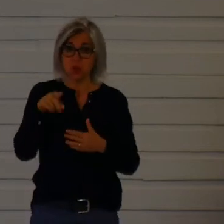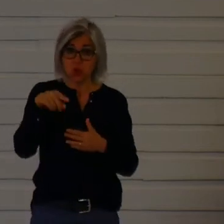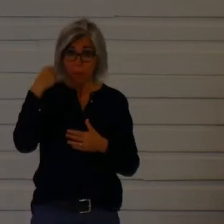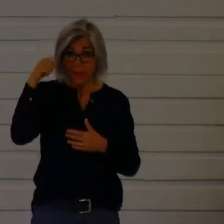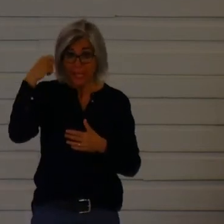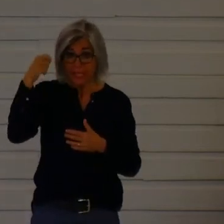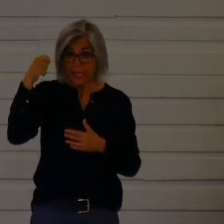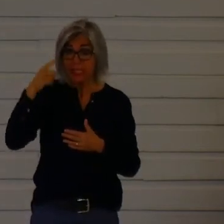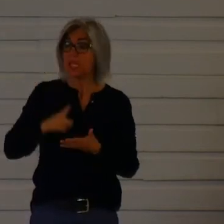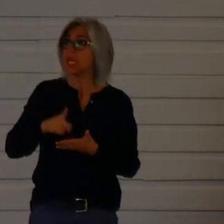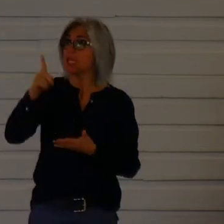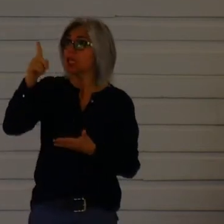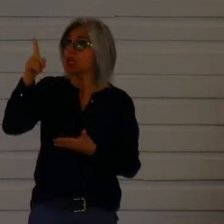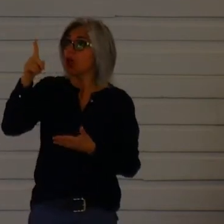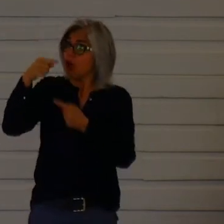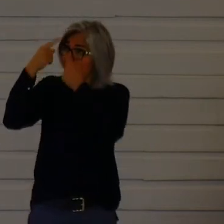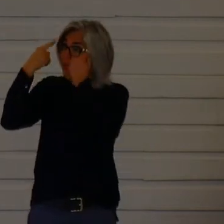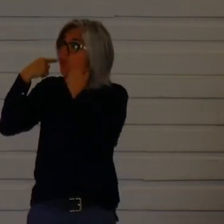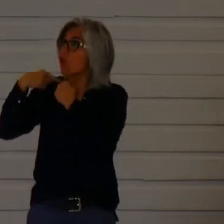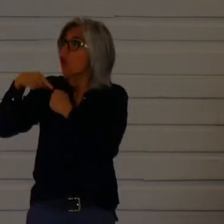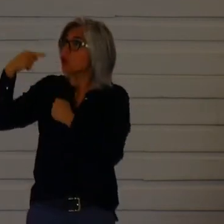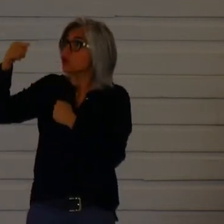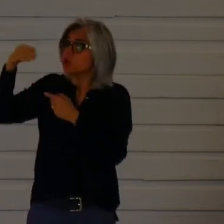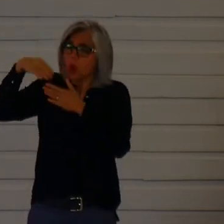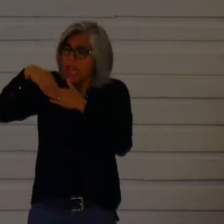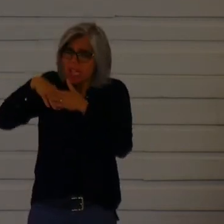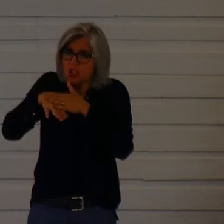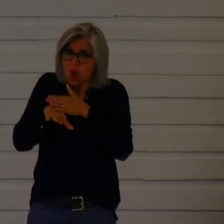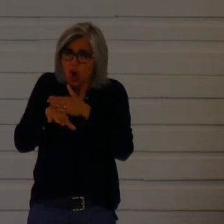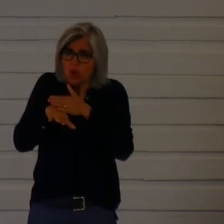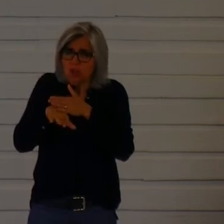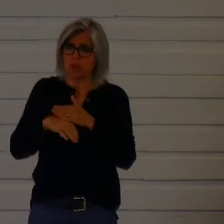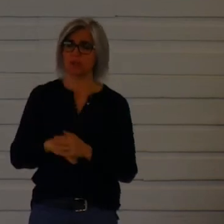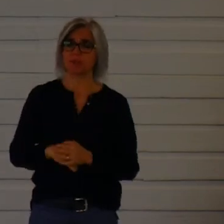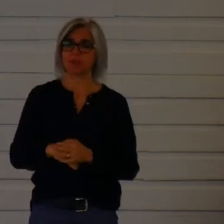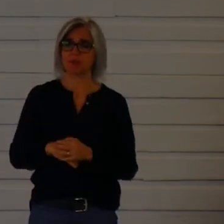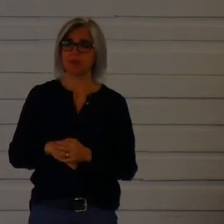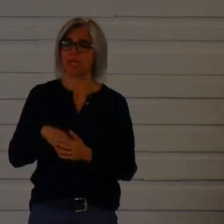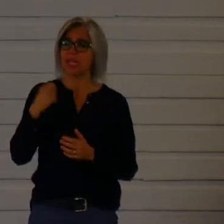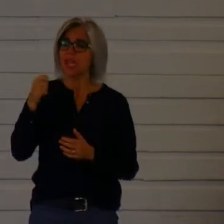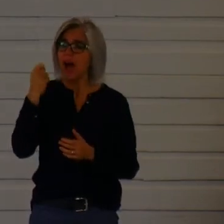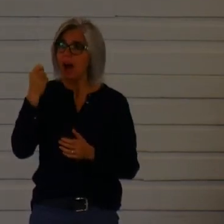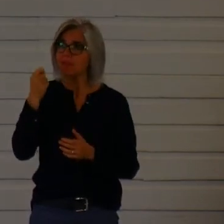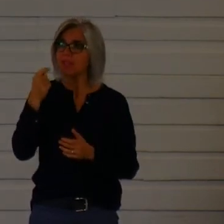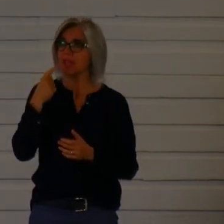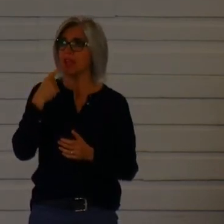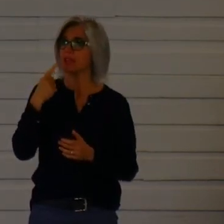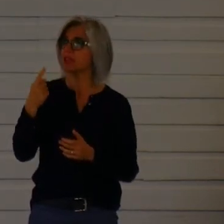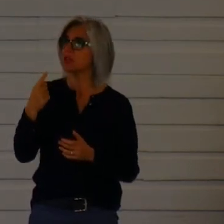Fino a quando mi nasconderai il tuo volto? Oh Signore, fino a quando starai a